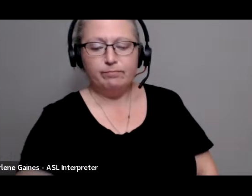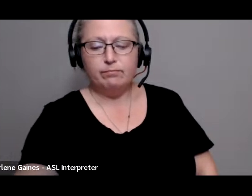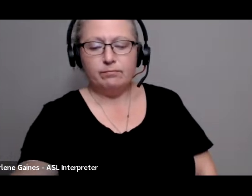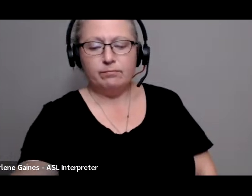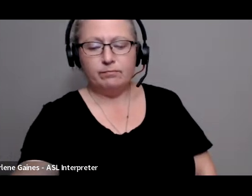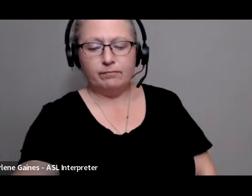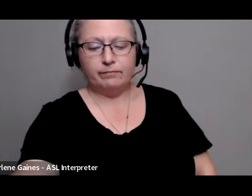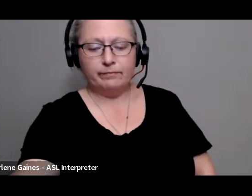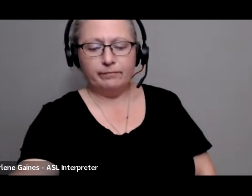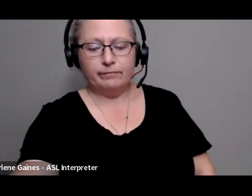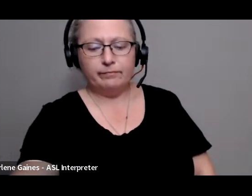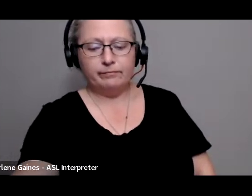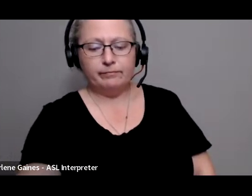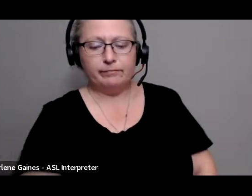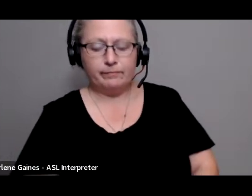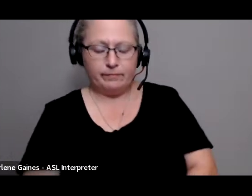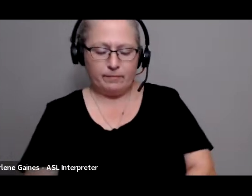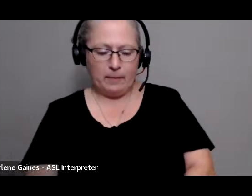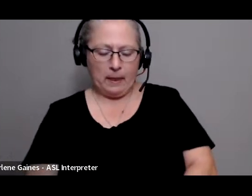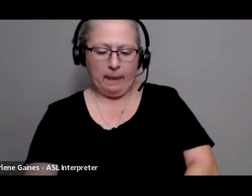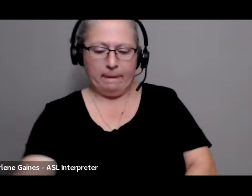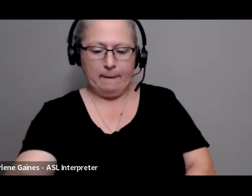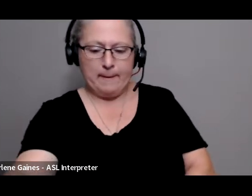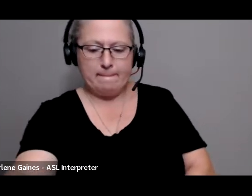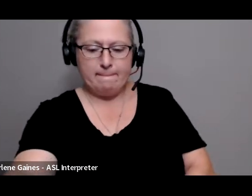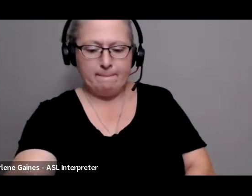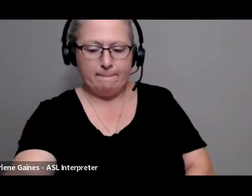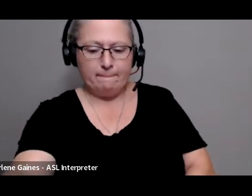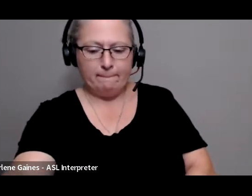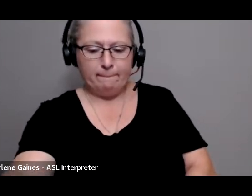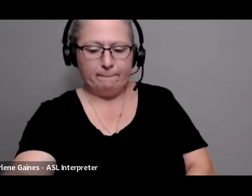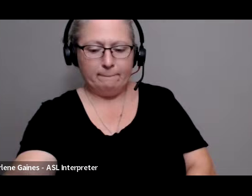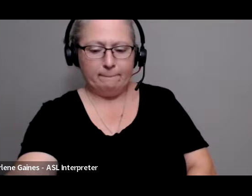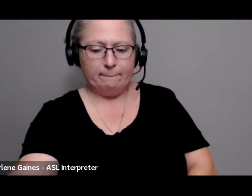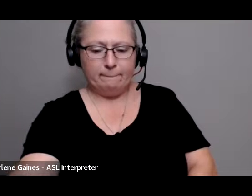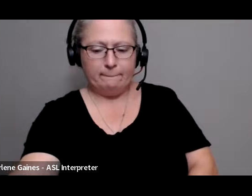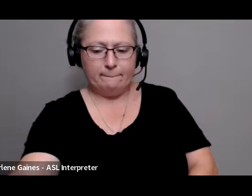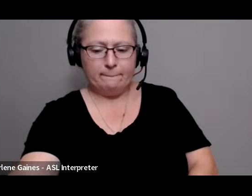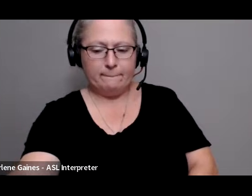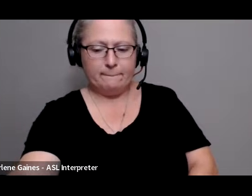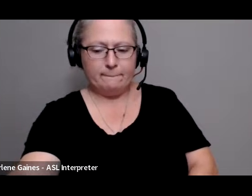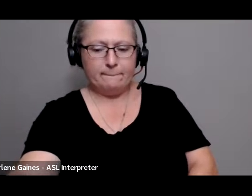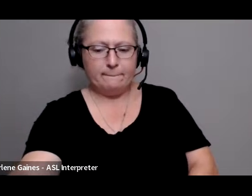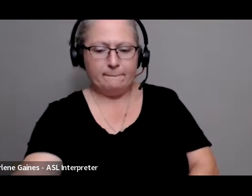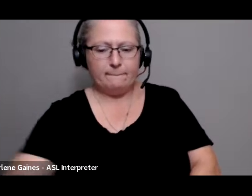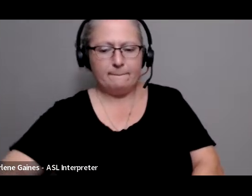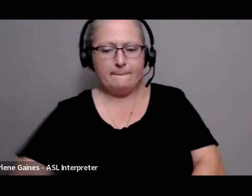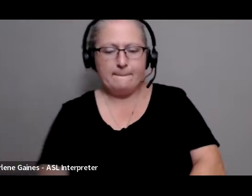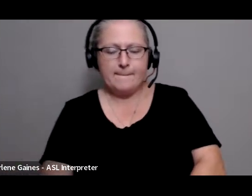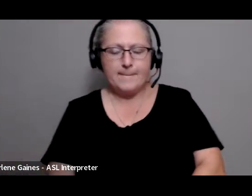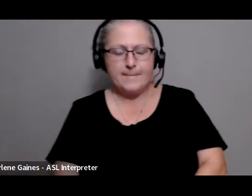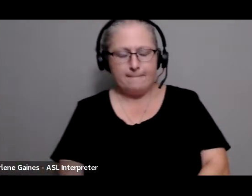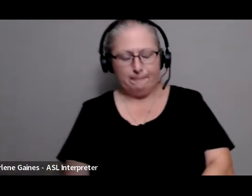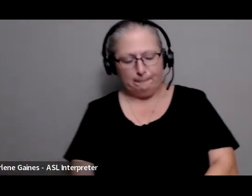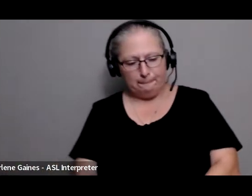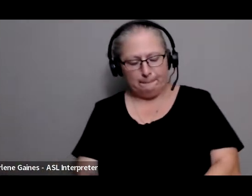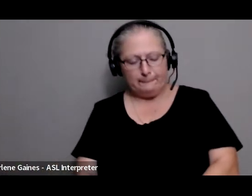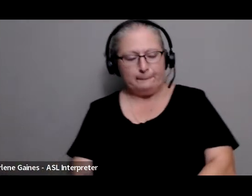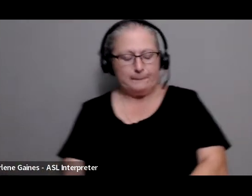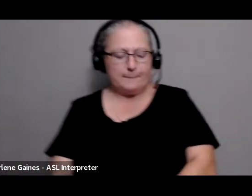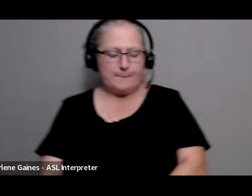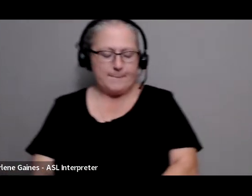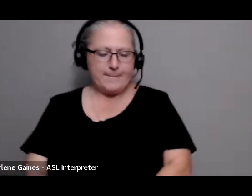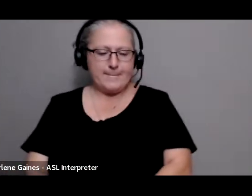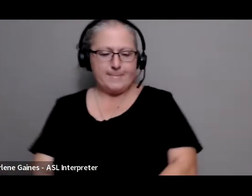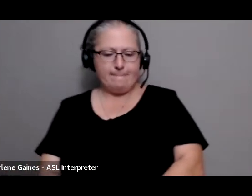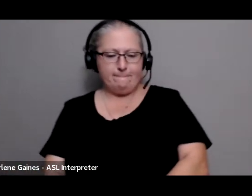en su computadora portátil o de escritorio, ubique el icono con forma de globo en la parte inferior de su